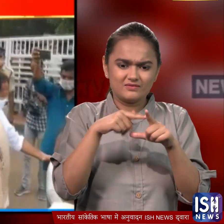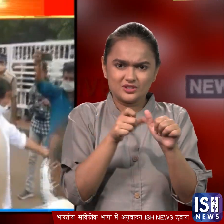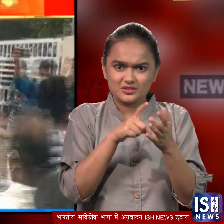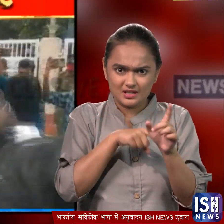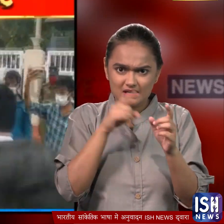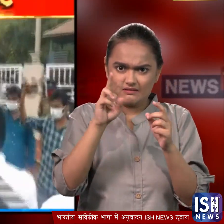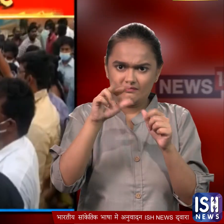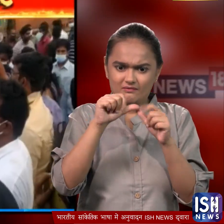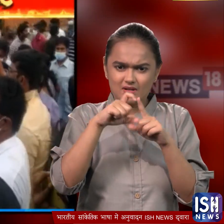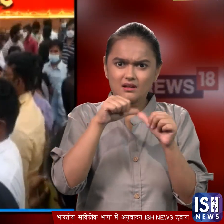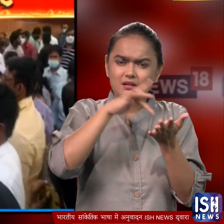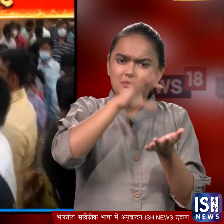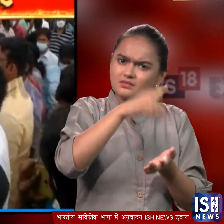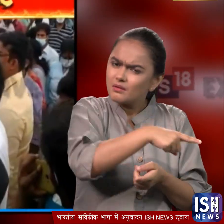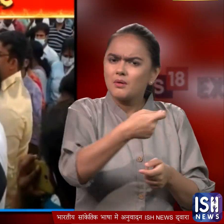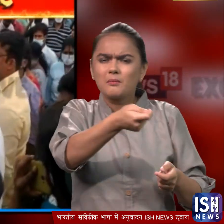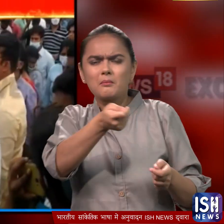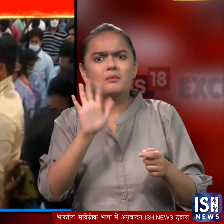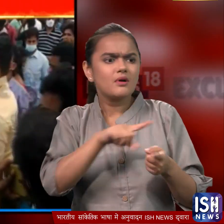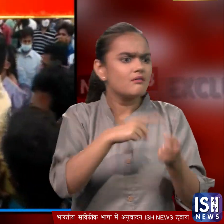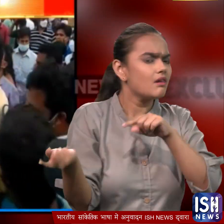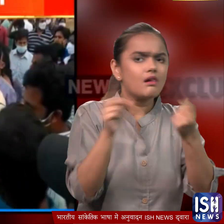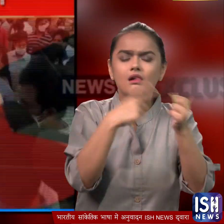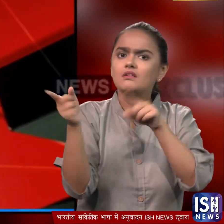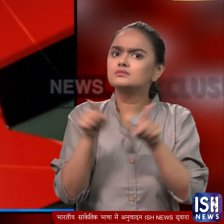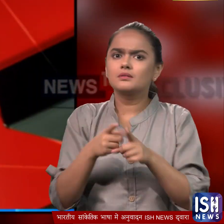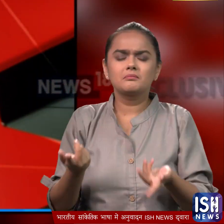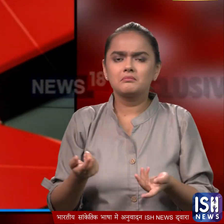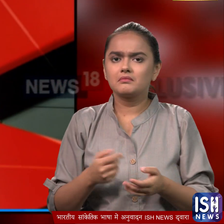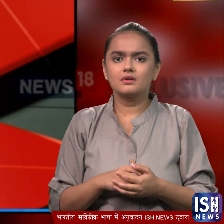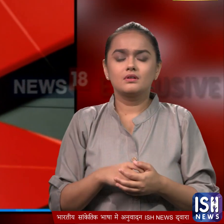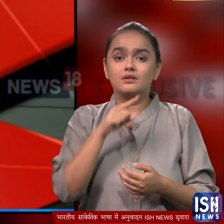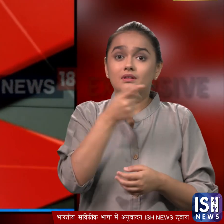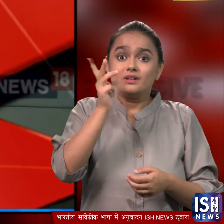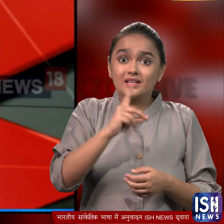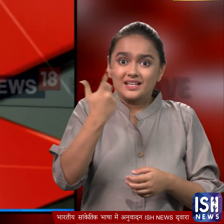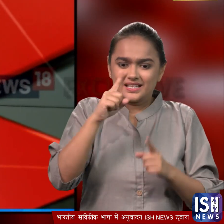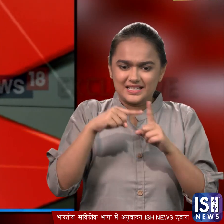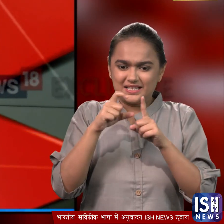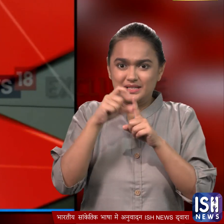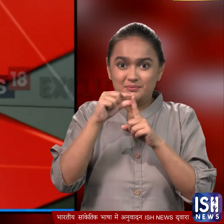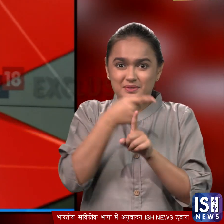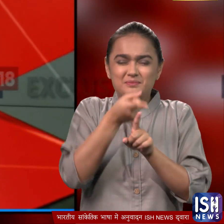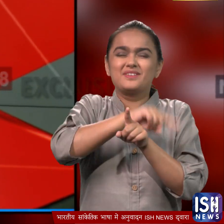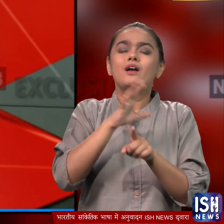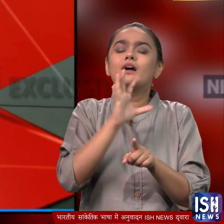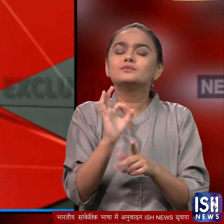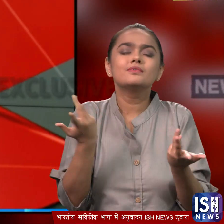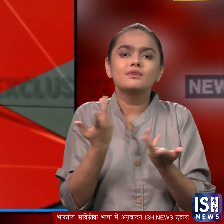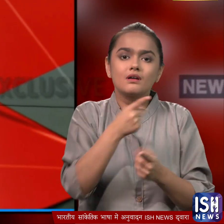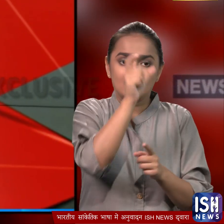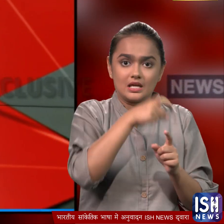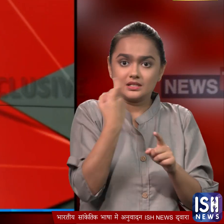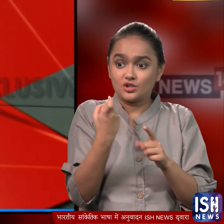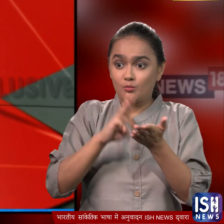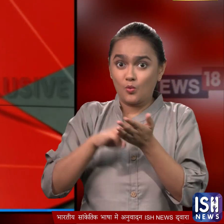में चंद्रबाबू नायडू के घर के बाहर हुई मारपीट के विरोध में हंगामा किया। सौभाग्य की एक बात है कि एक दिन पहले टीडीपी के एक नेता ने आंध्र प्रदेश के